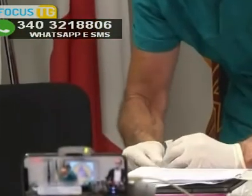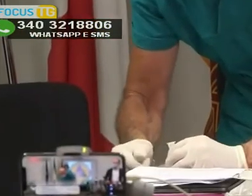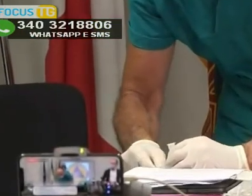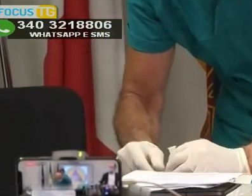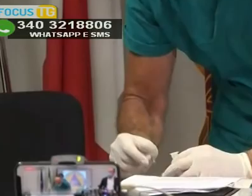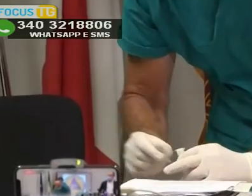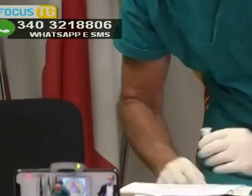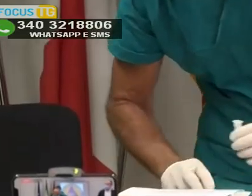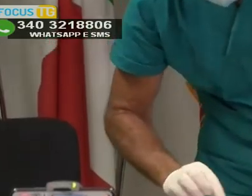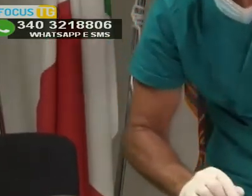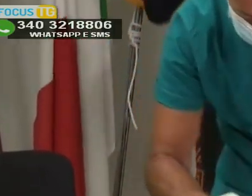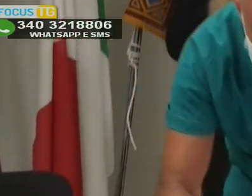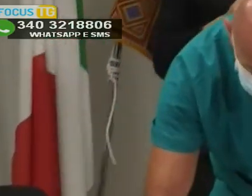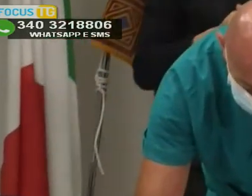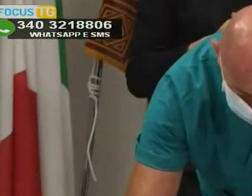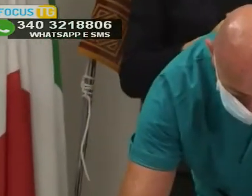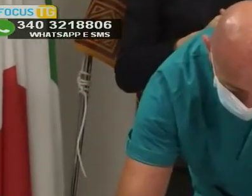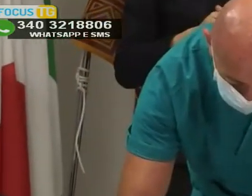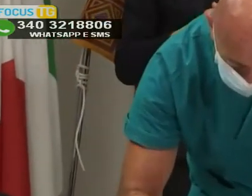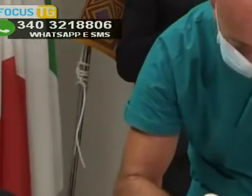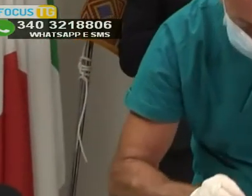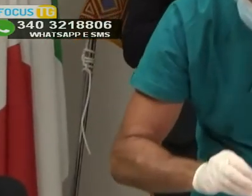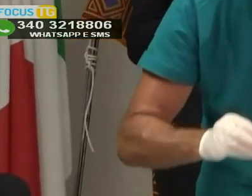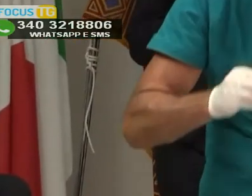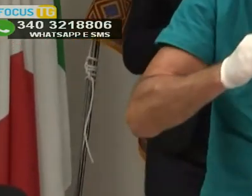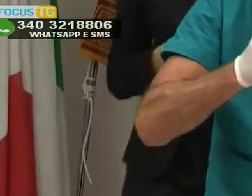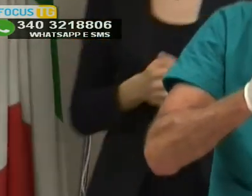dentro, viene messo un